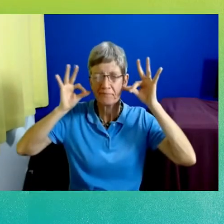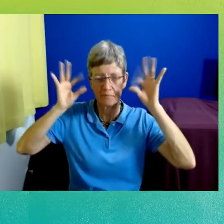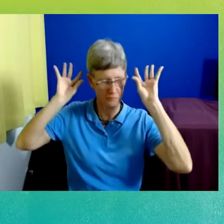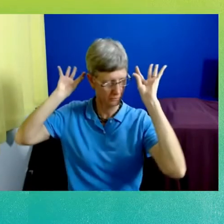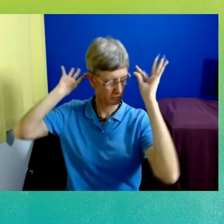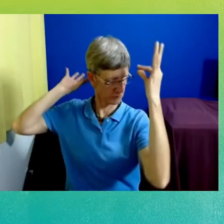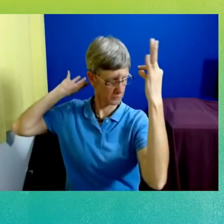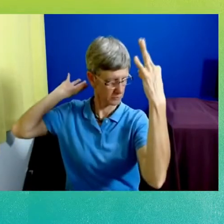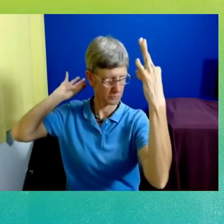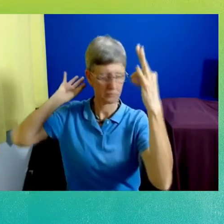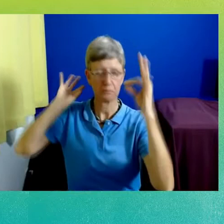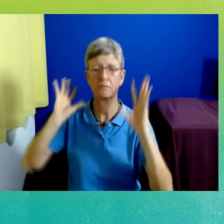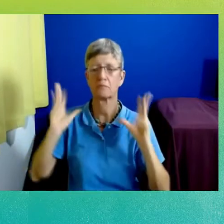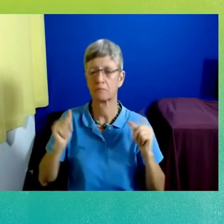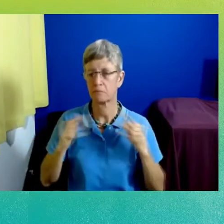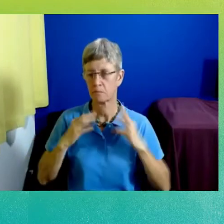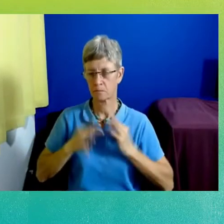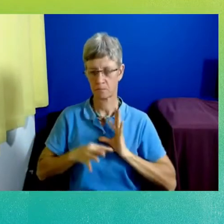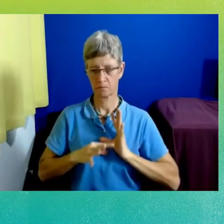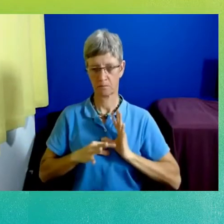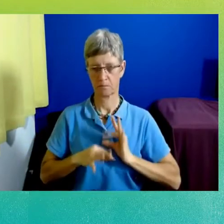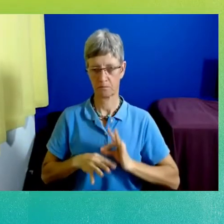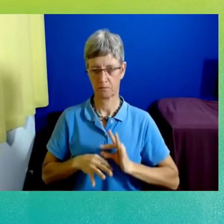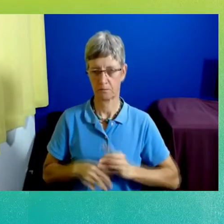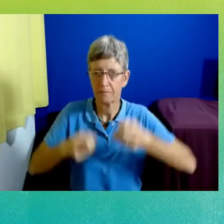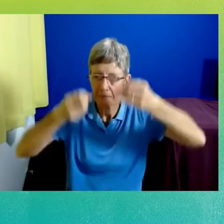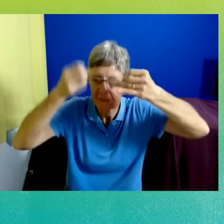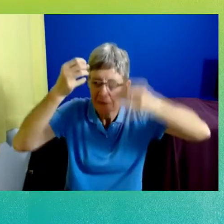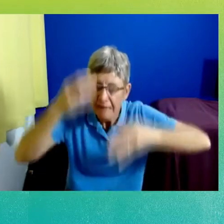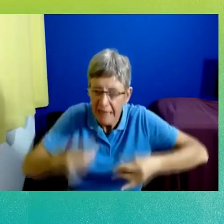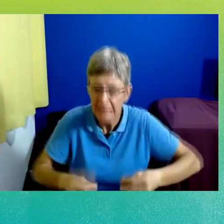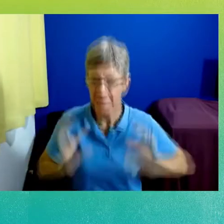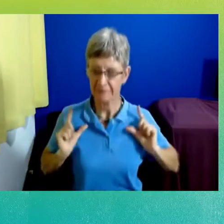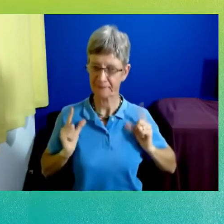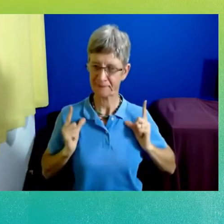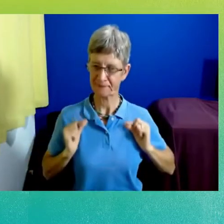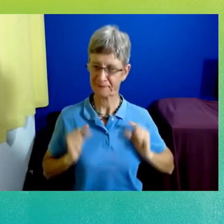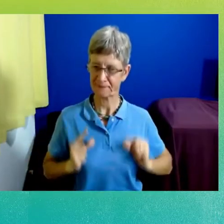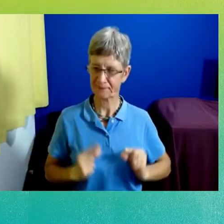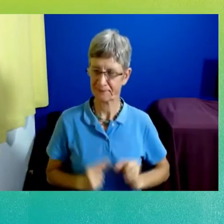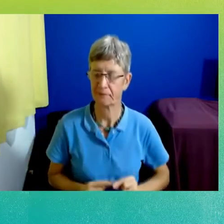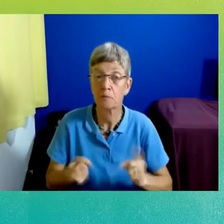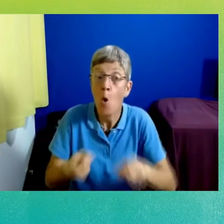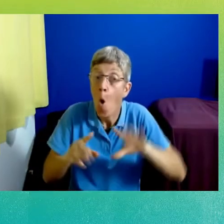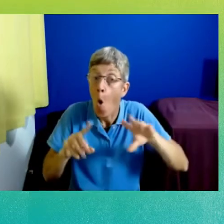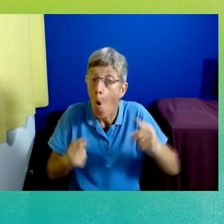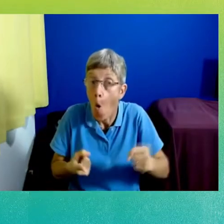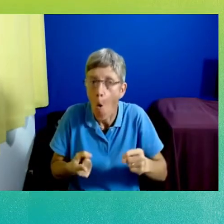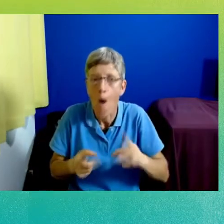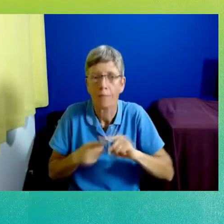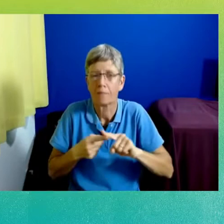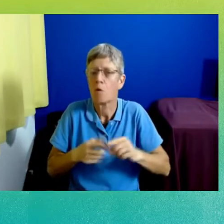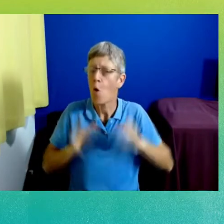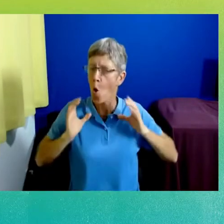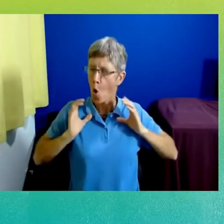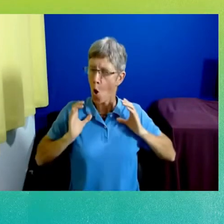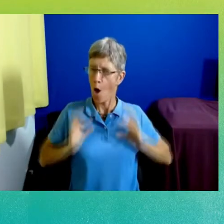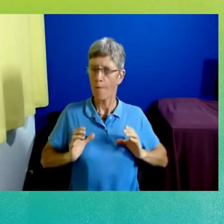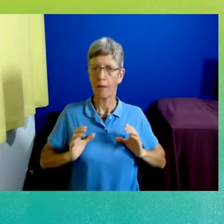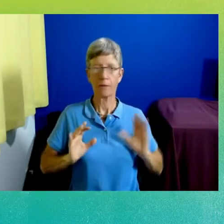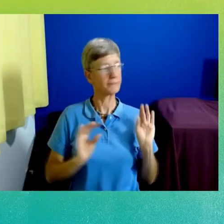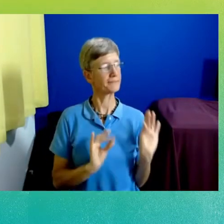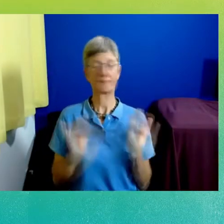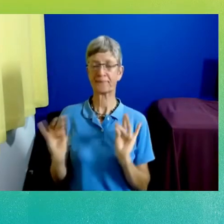que está sendo proposto ali, se a pessoa está, como a pessoa está, se ela está usando um chapéu, arrumando ali a